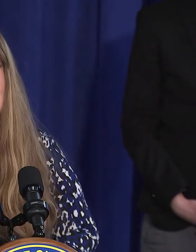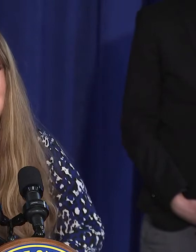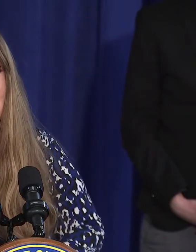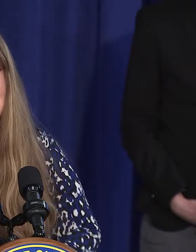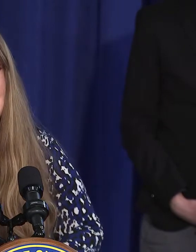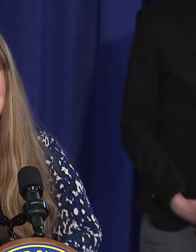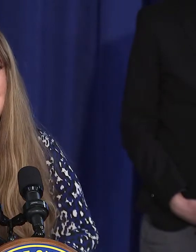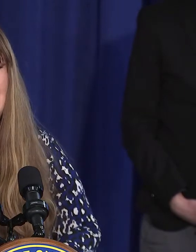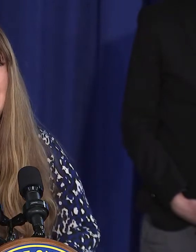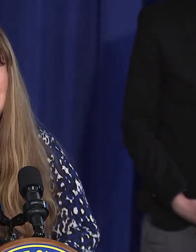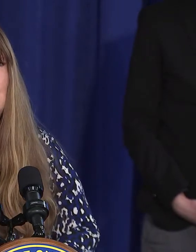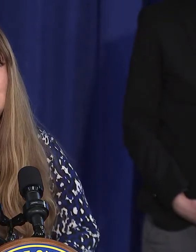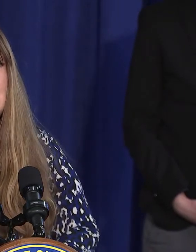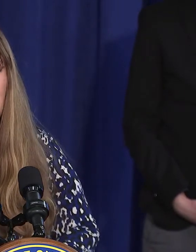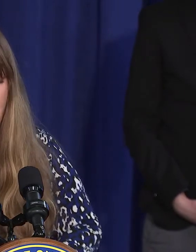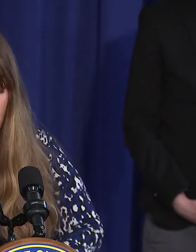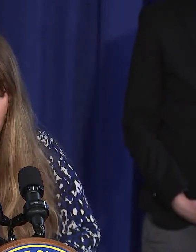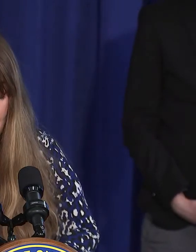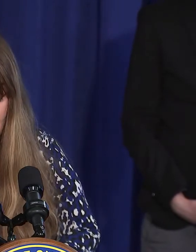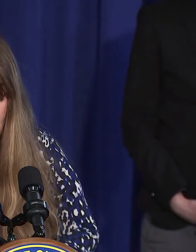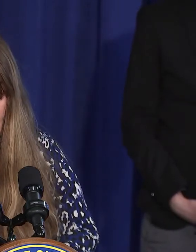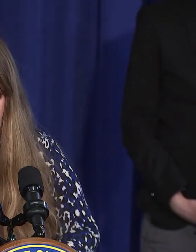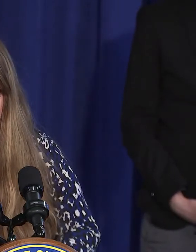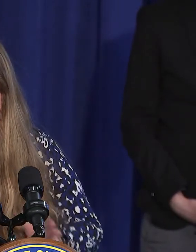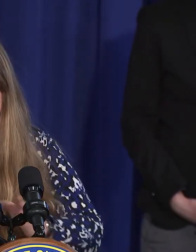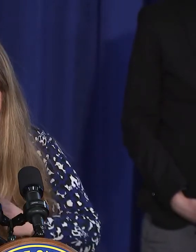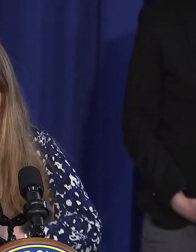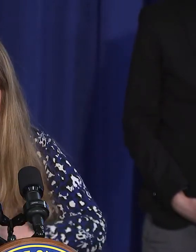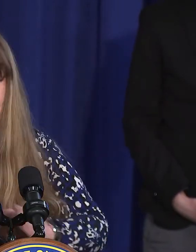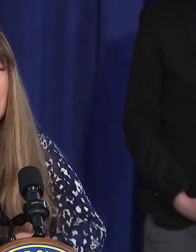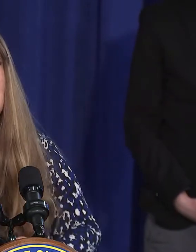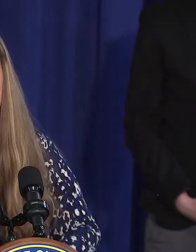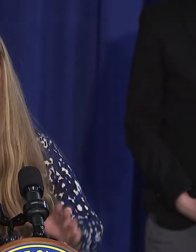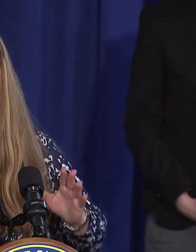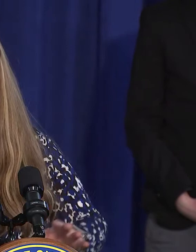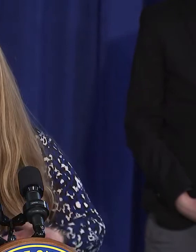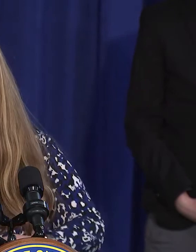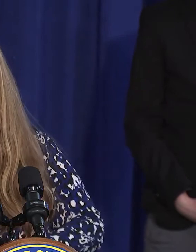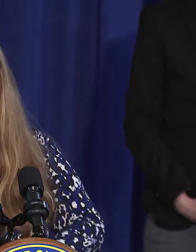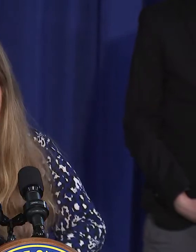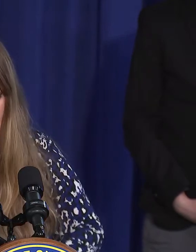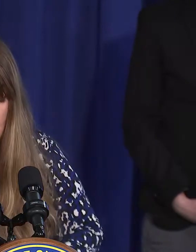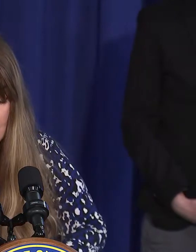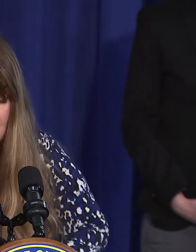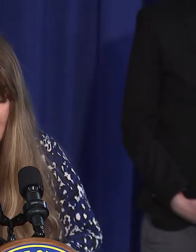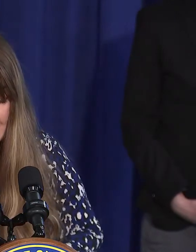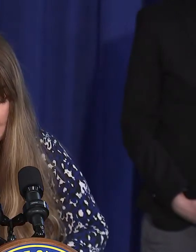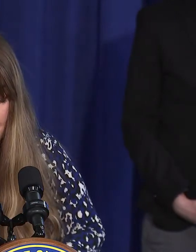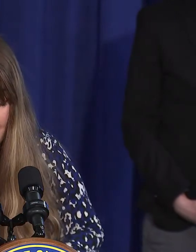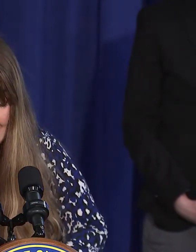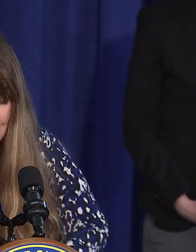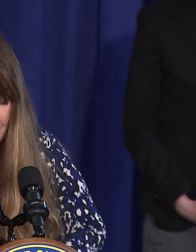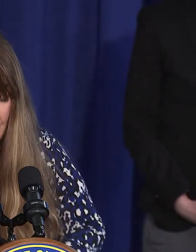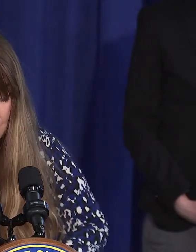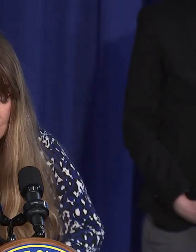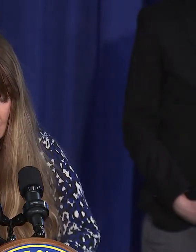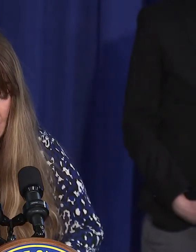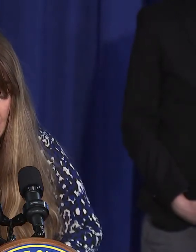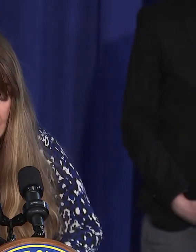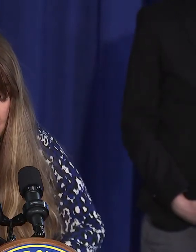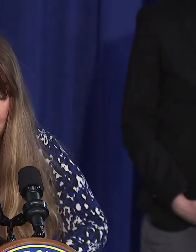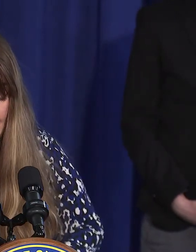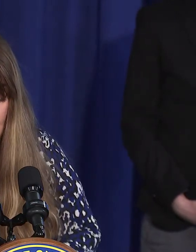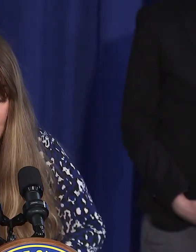100,000 habitantes. Entonces, cuando comparamos las métricas de menos de 10, nos encontramos en los niveles más